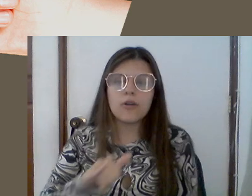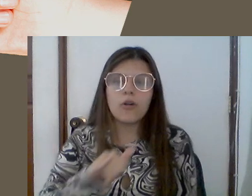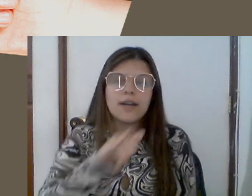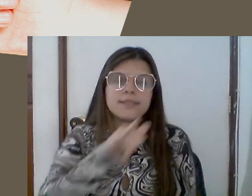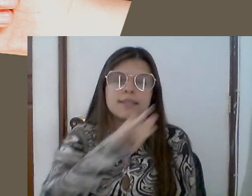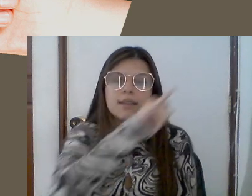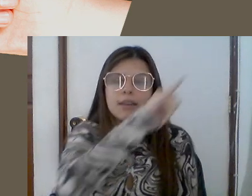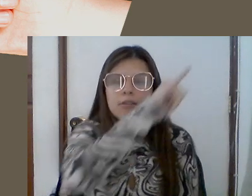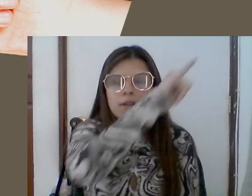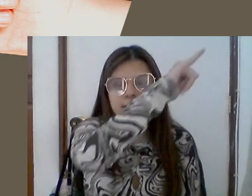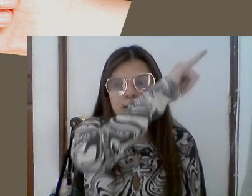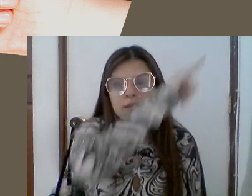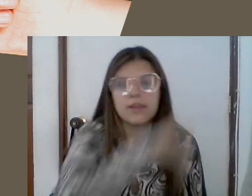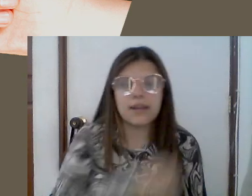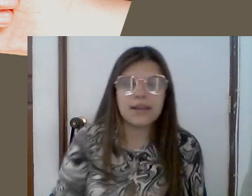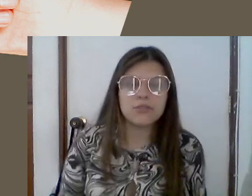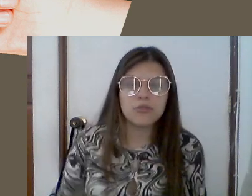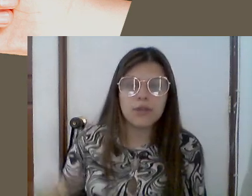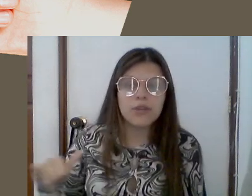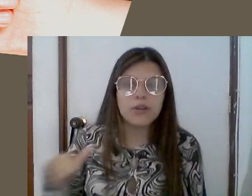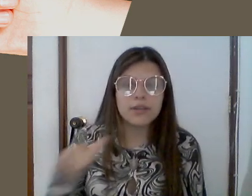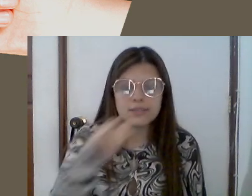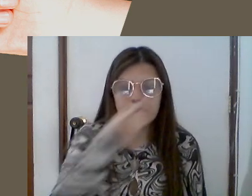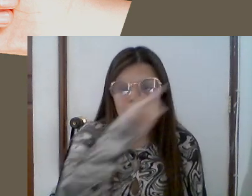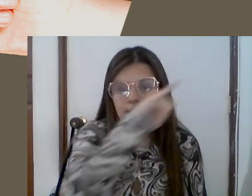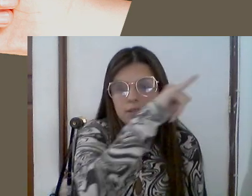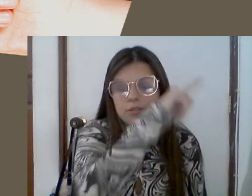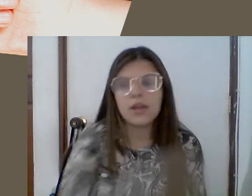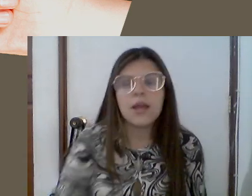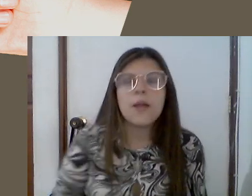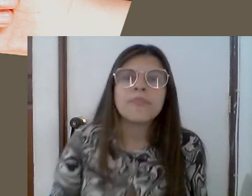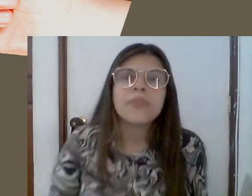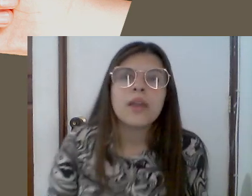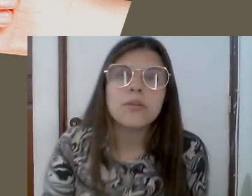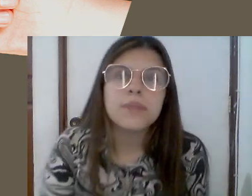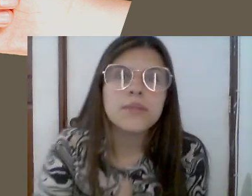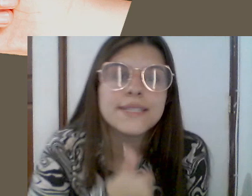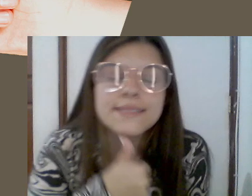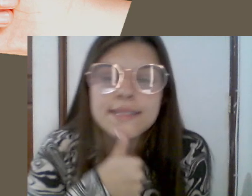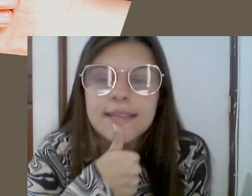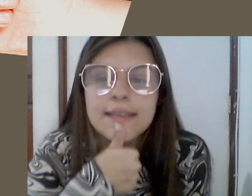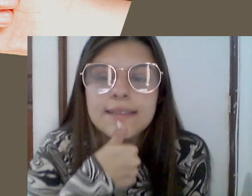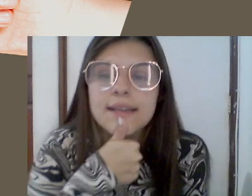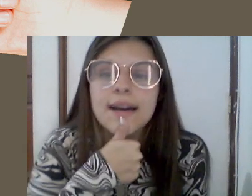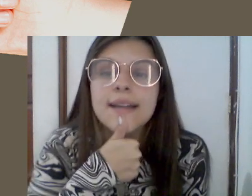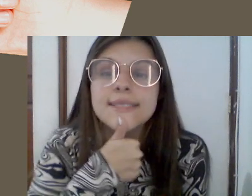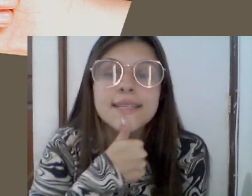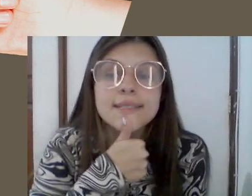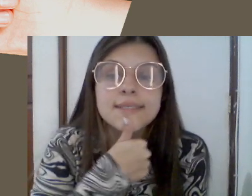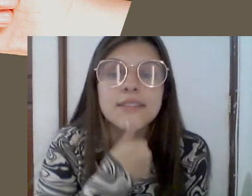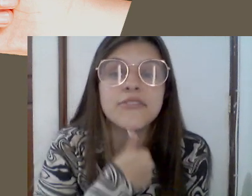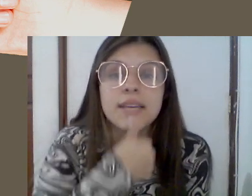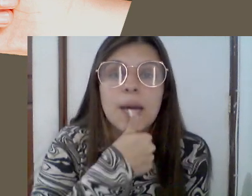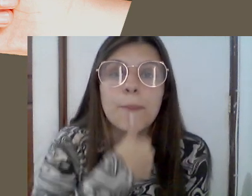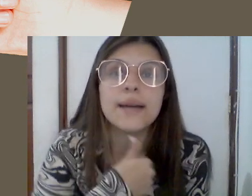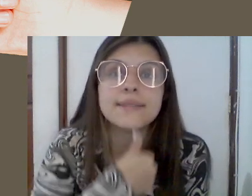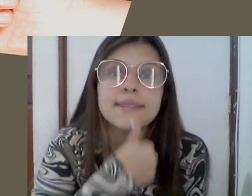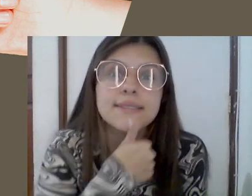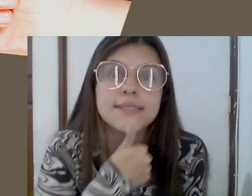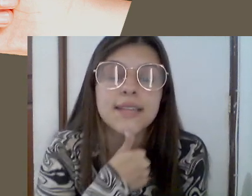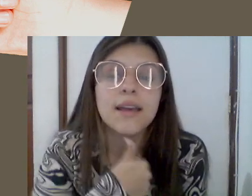la hago hacia arriba, significa que es un avión que está viajando. Lo mismo estas señas. Así